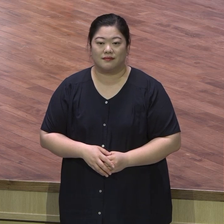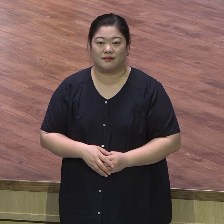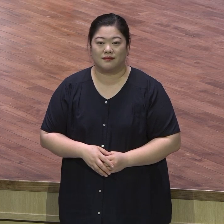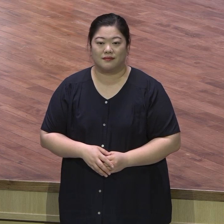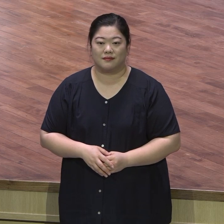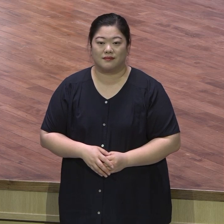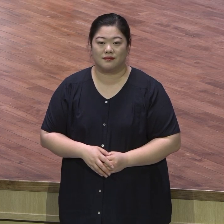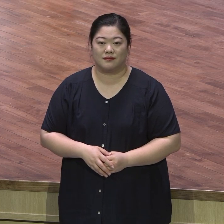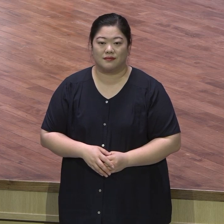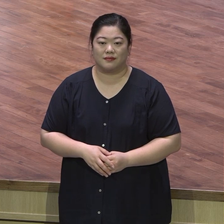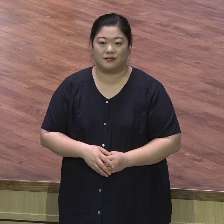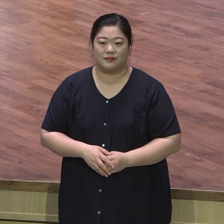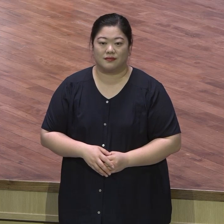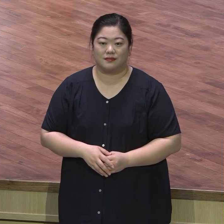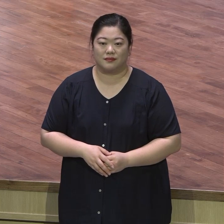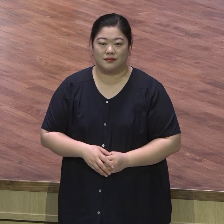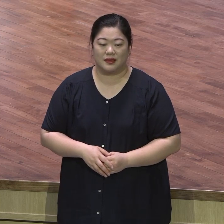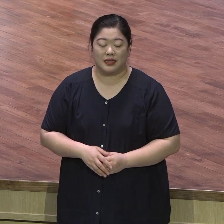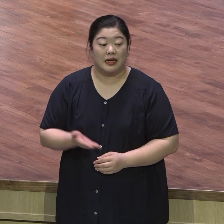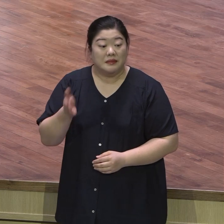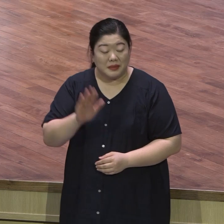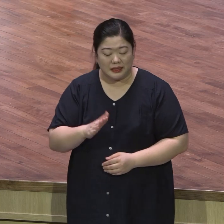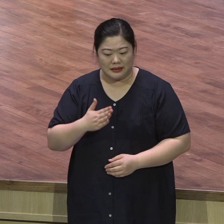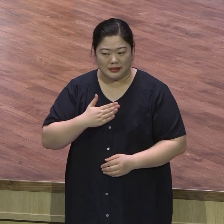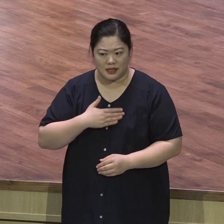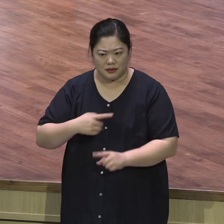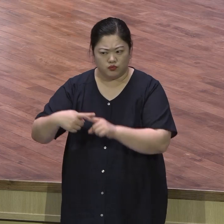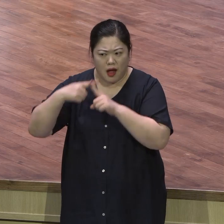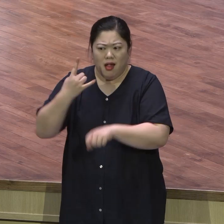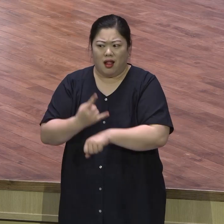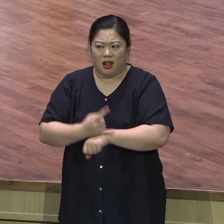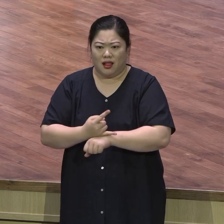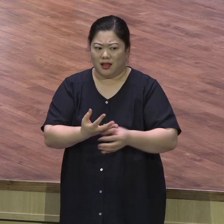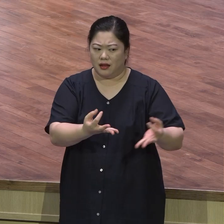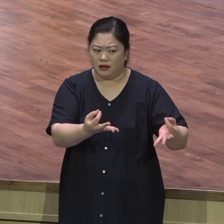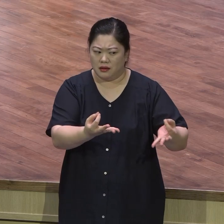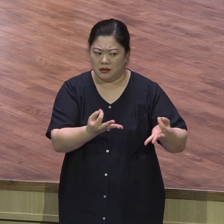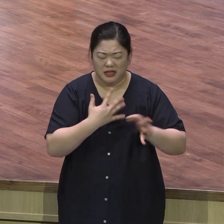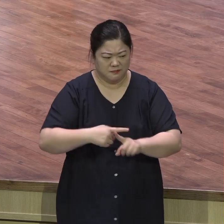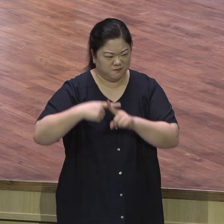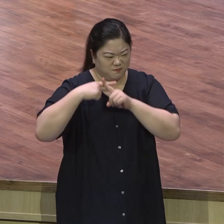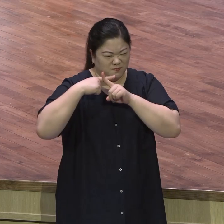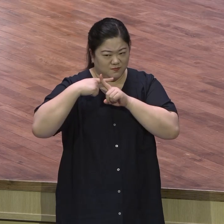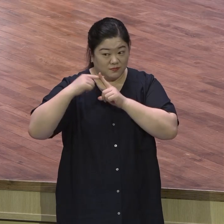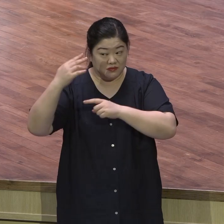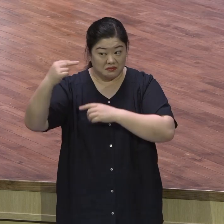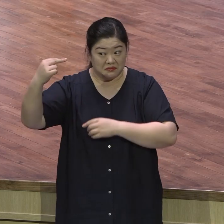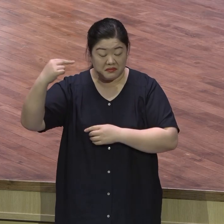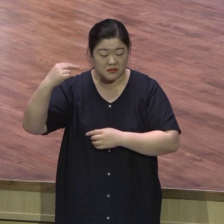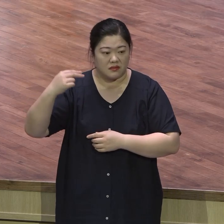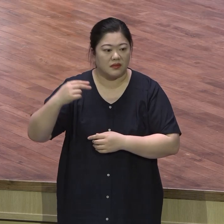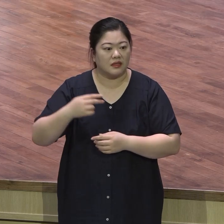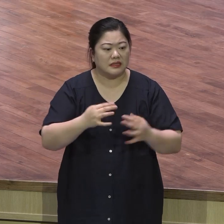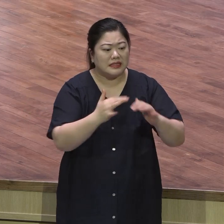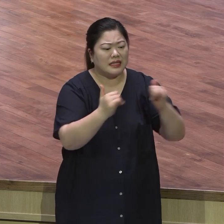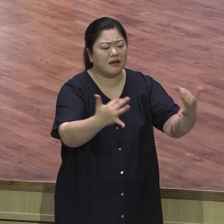하나님이 보실 때 정말 생명 걸었냐? 올인이나 던졌냐? 정말 남있냐?